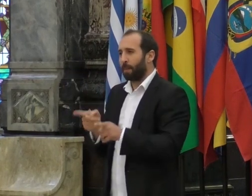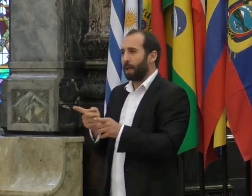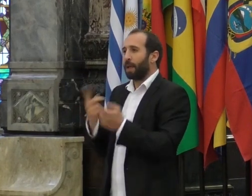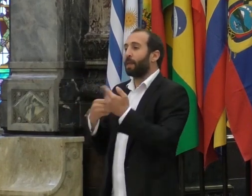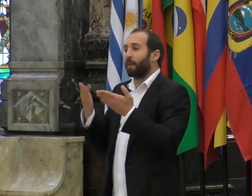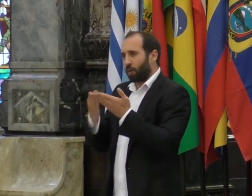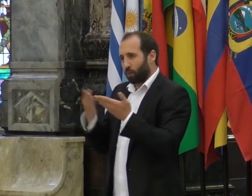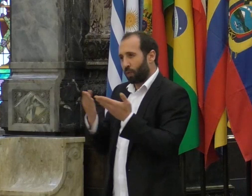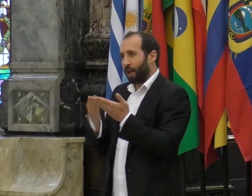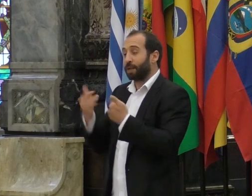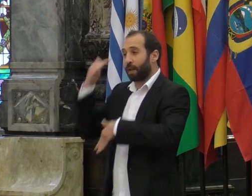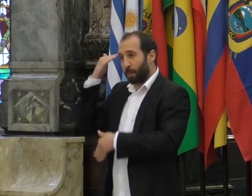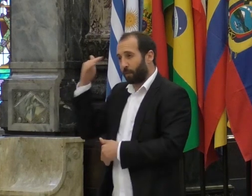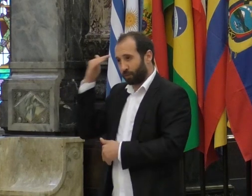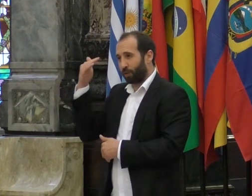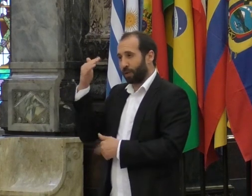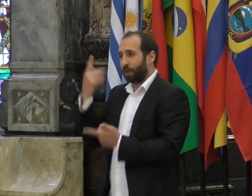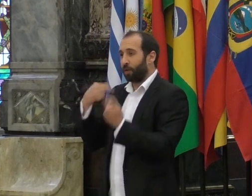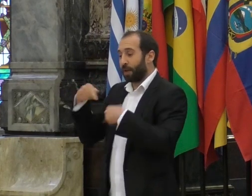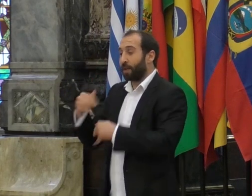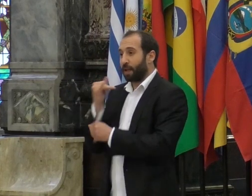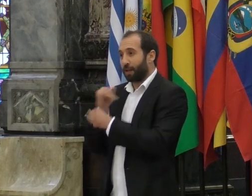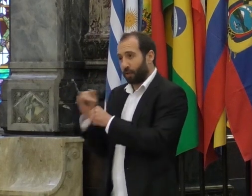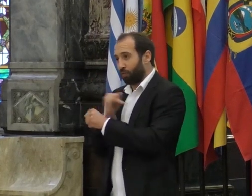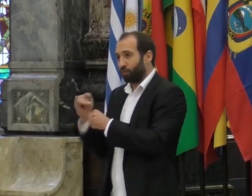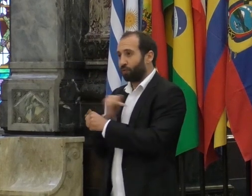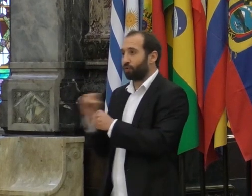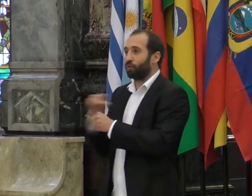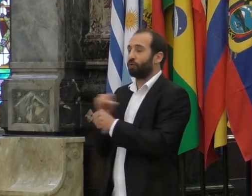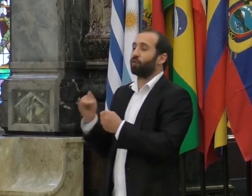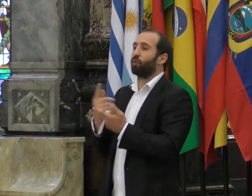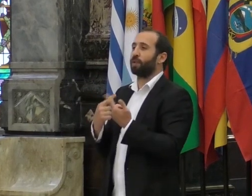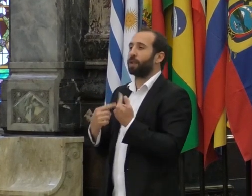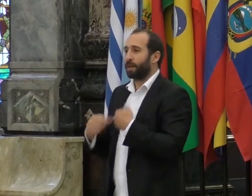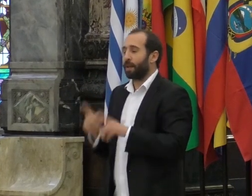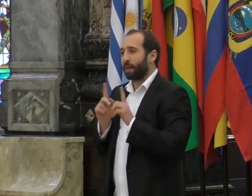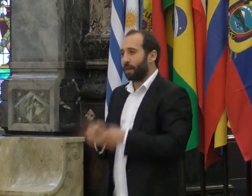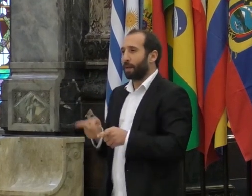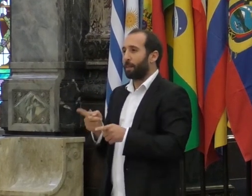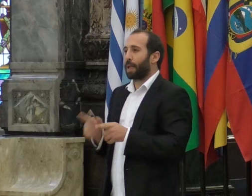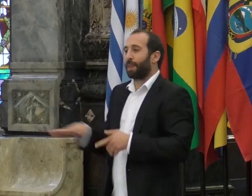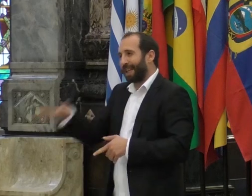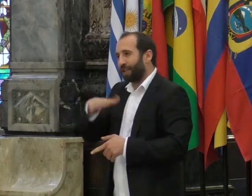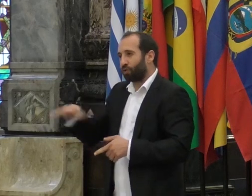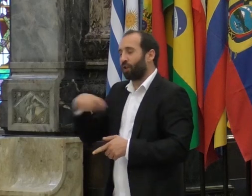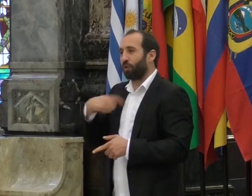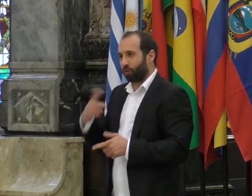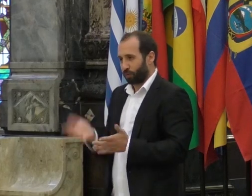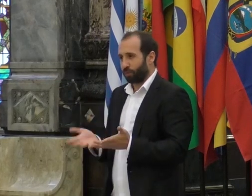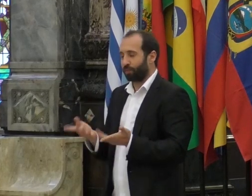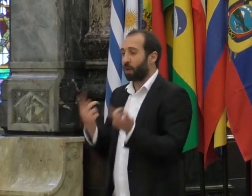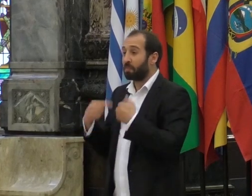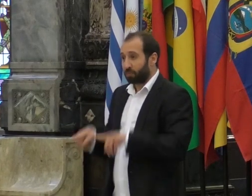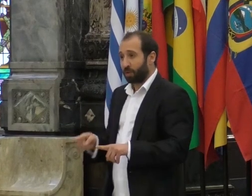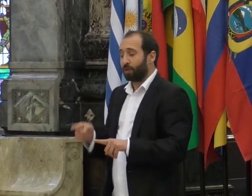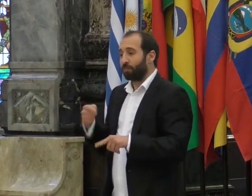de estudiantes, de docentes, de instituciones, organizaciones gremiales y también la sociedad civil. Es por eso